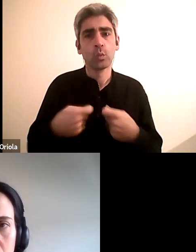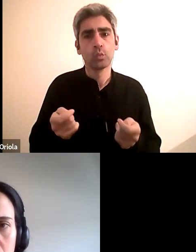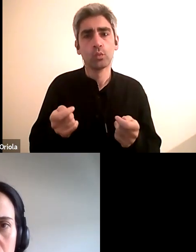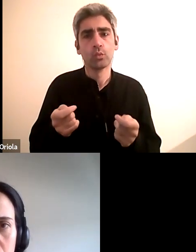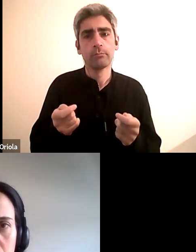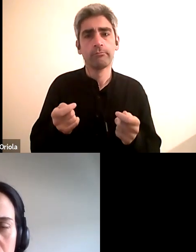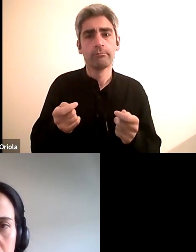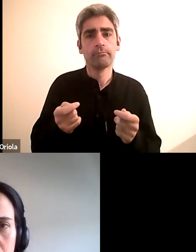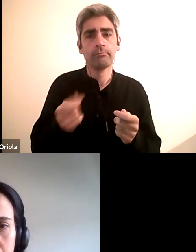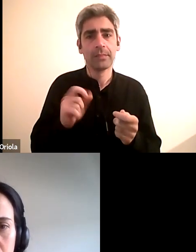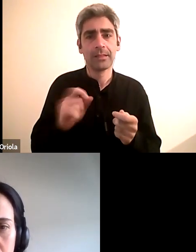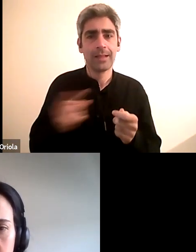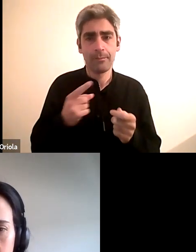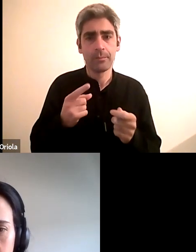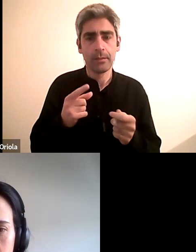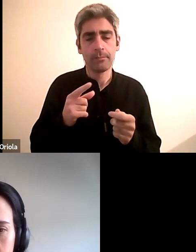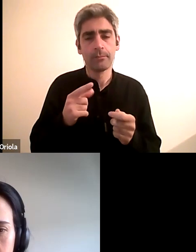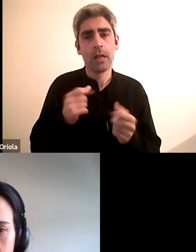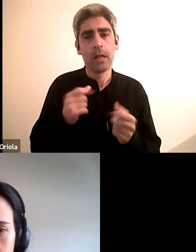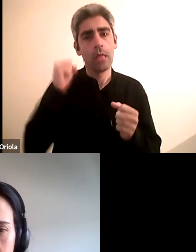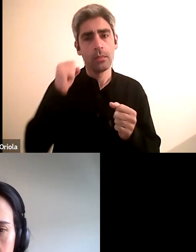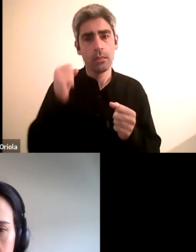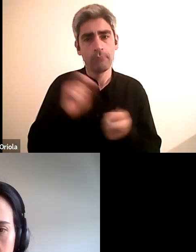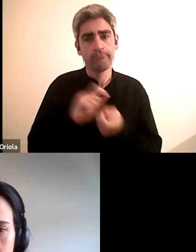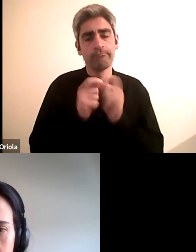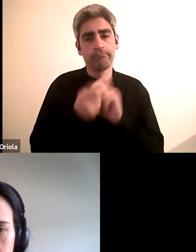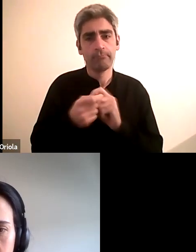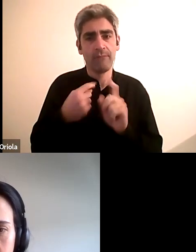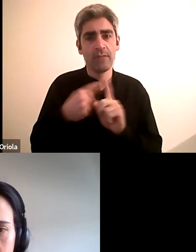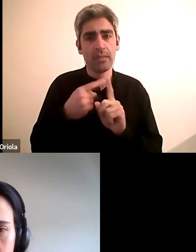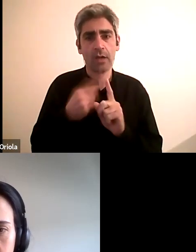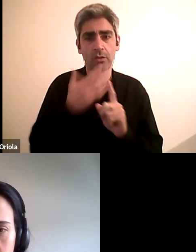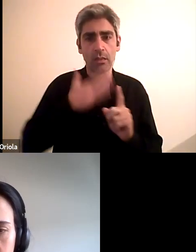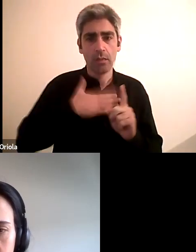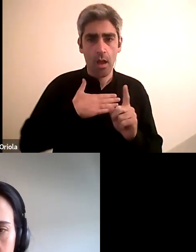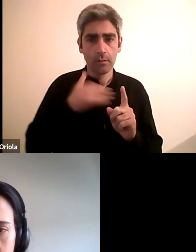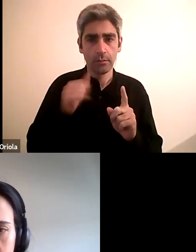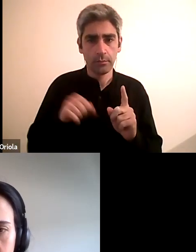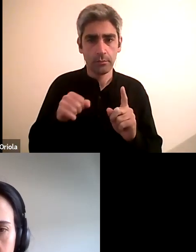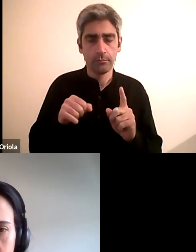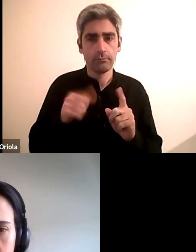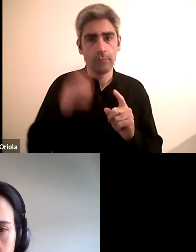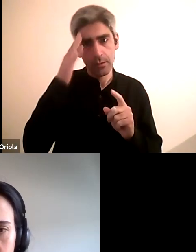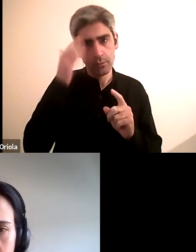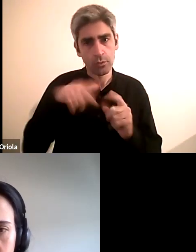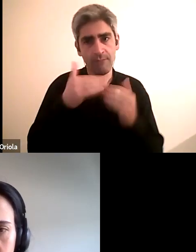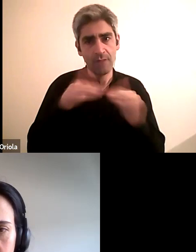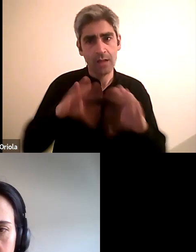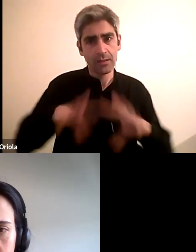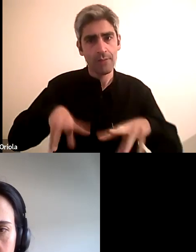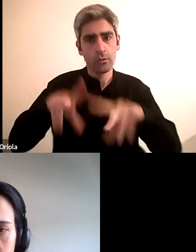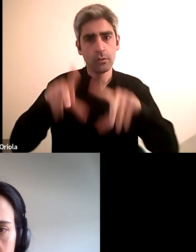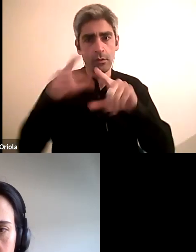ser rapidissimamente recuperados e que vão ser convertidos em benefícios. E eu acho que nós estamos numa fase